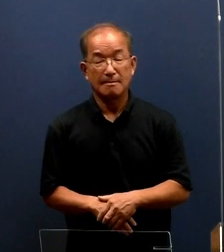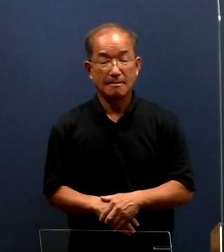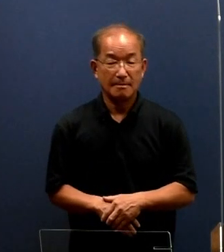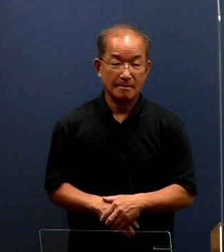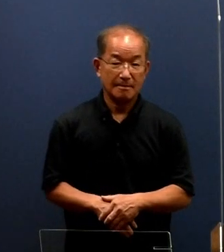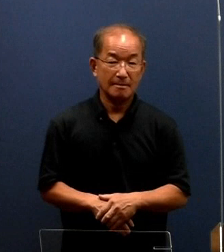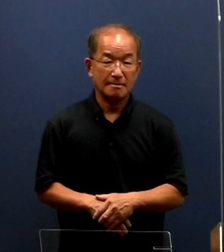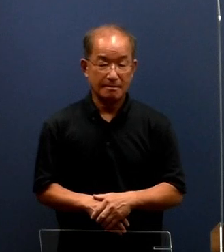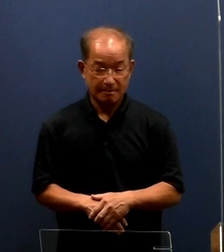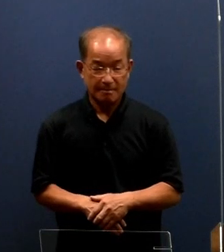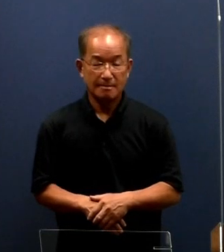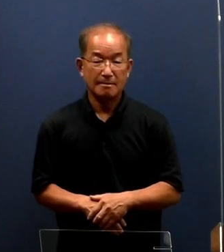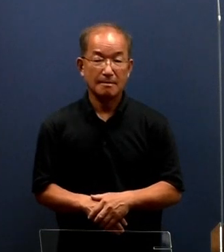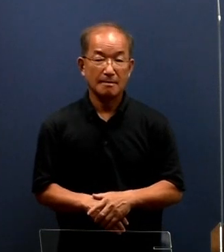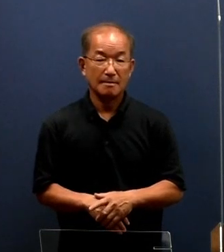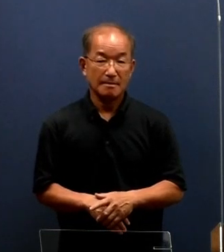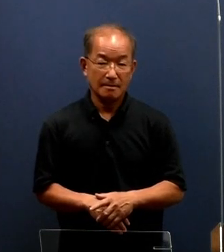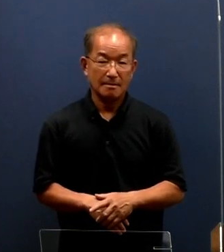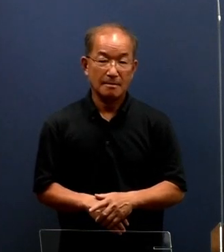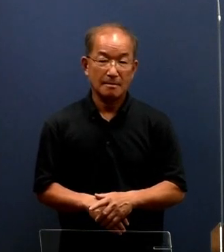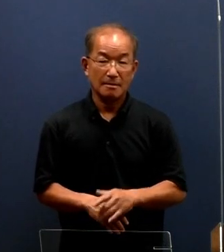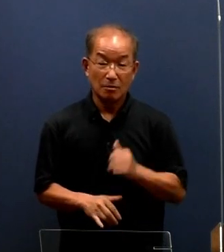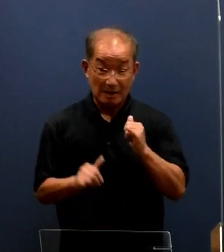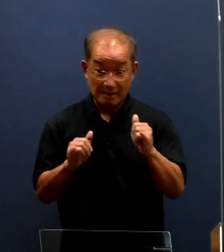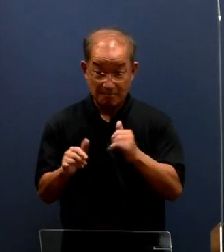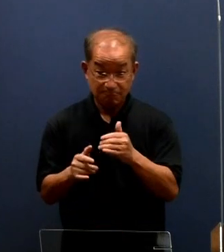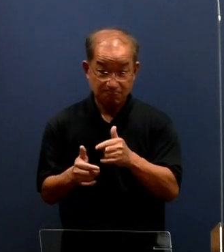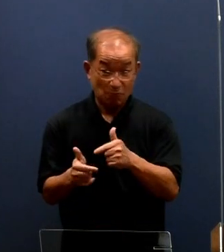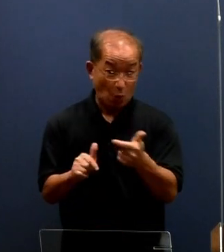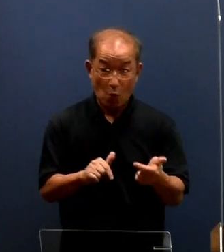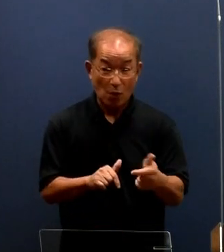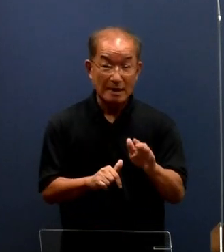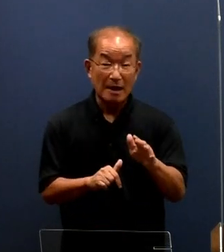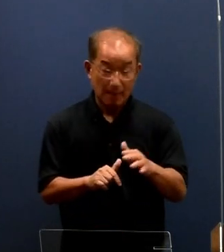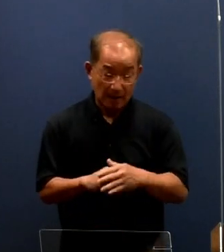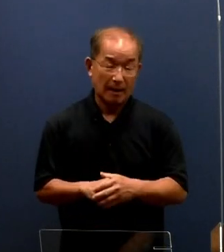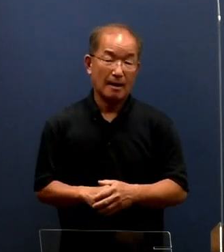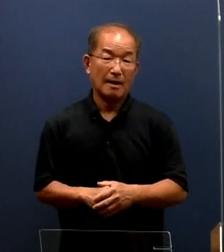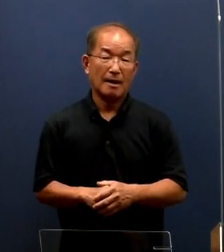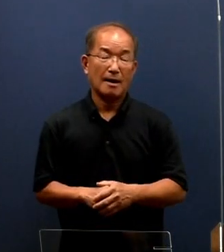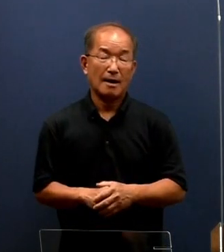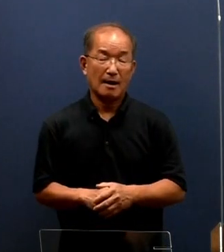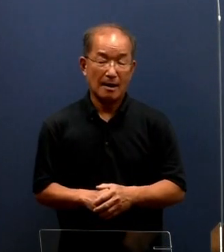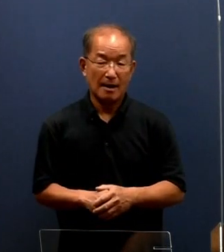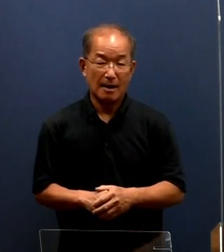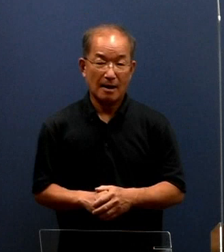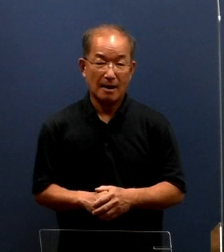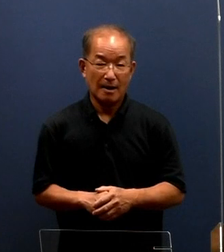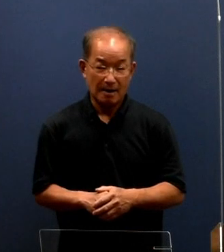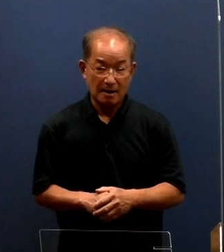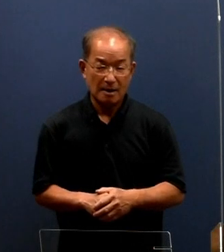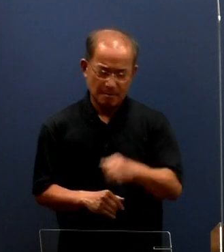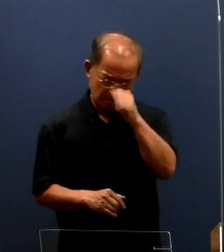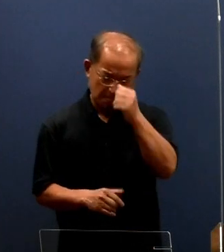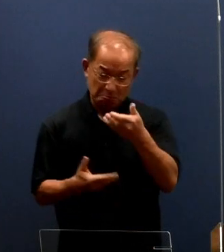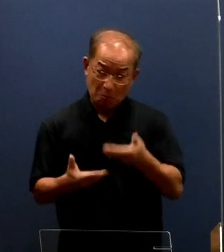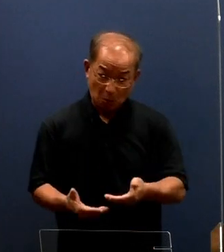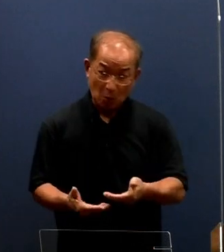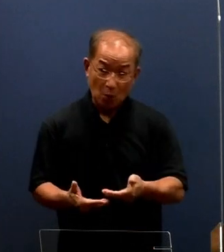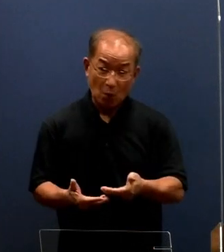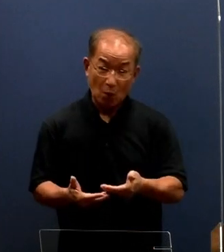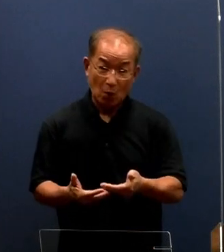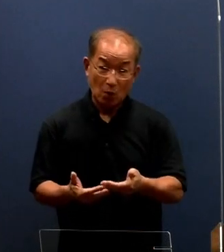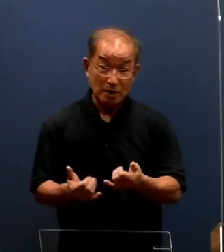これが遅れていけば重症の人を見逃したり、あとその全数把握をしなければ重症で入院をしなきゃいけない人